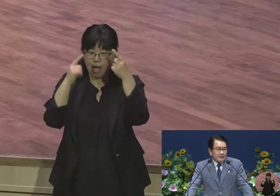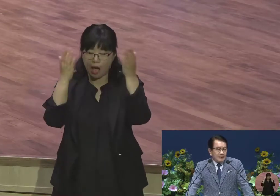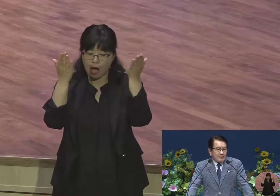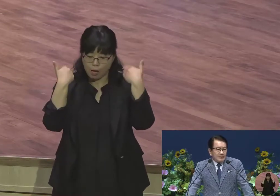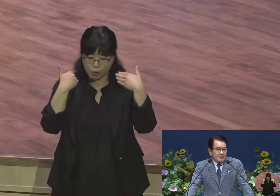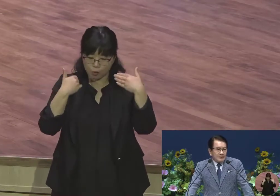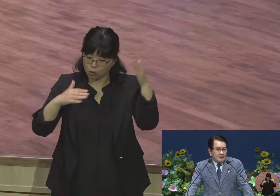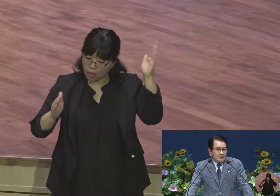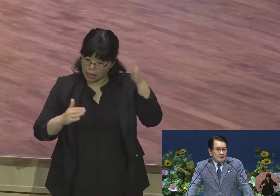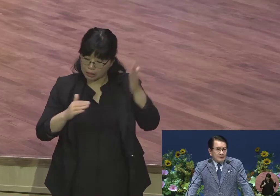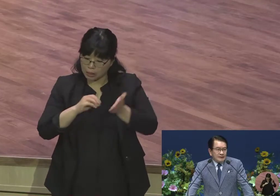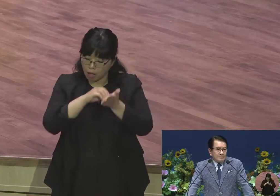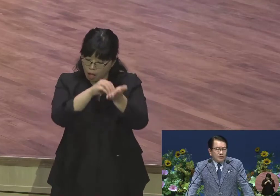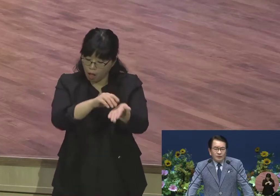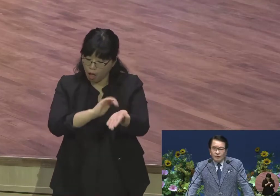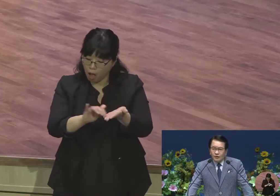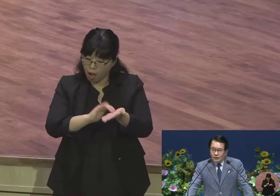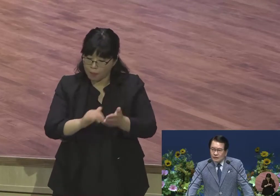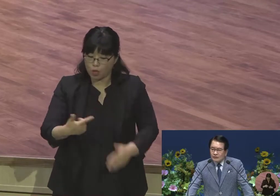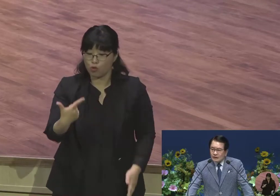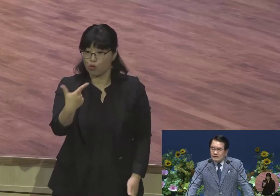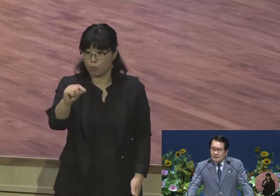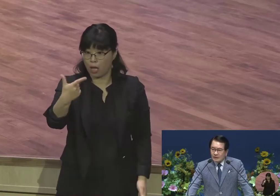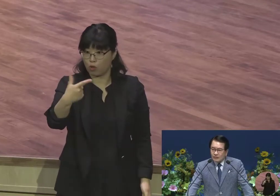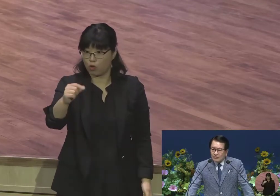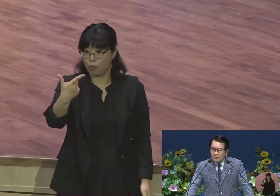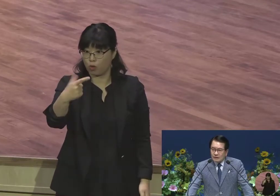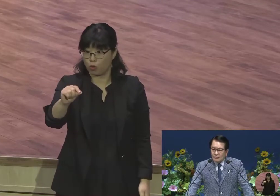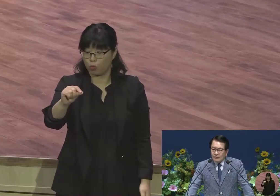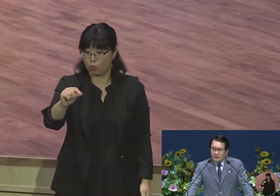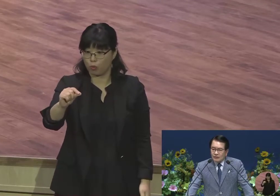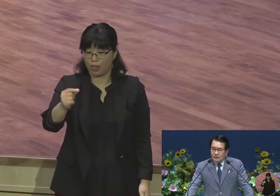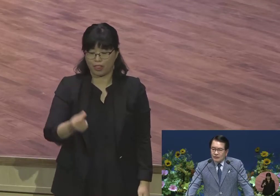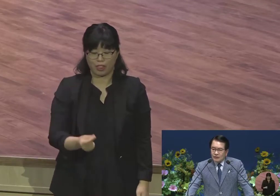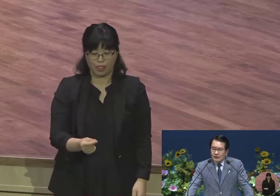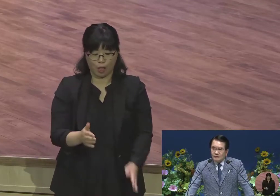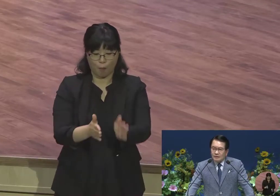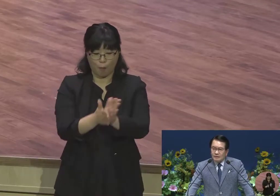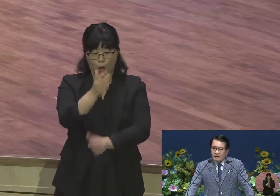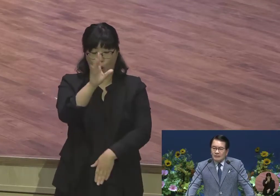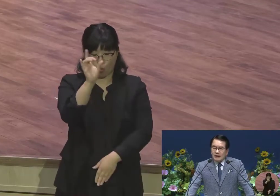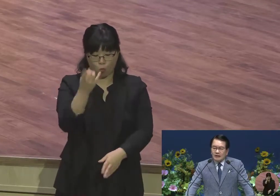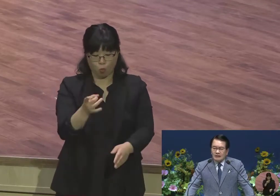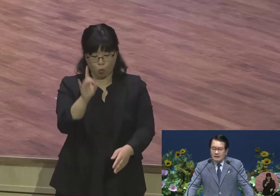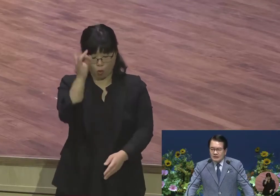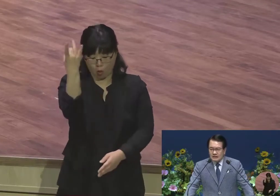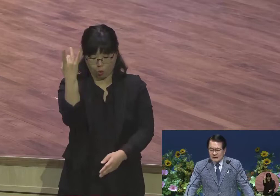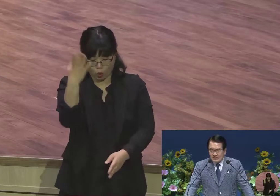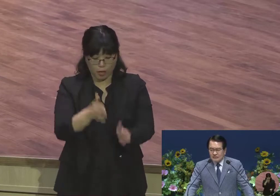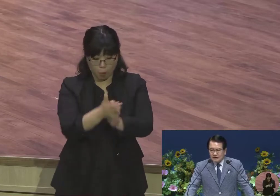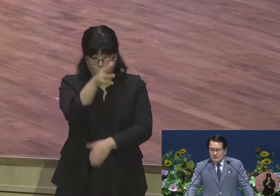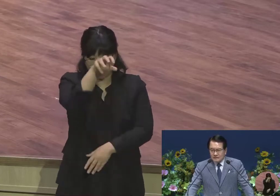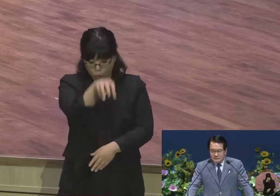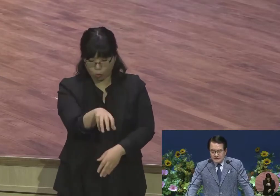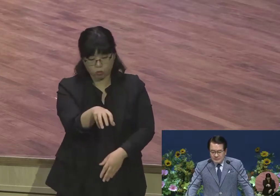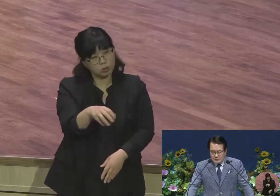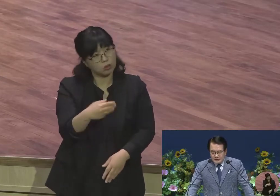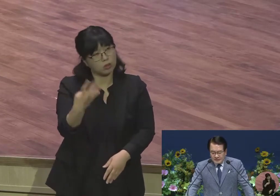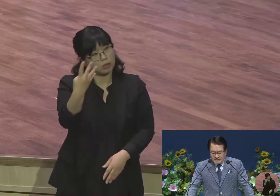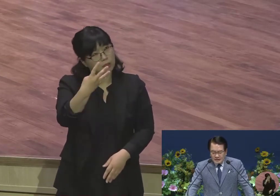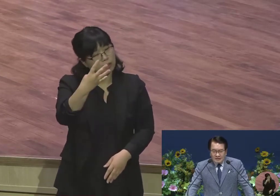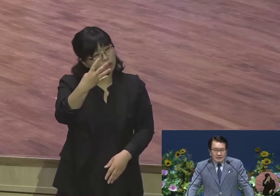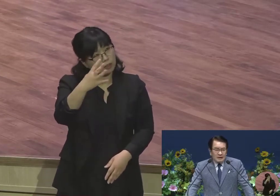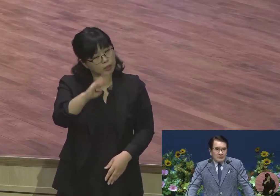본교는 4만 5천 명이 되었고요. 우리 랩런트들이 많이 거기 다니고 있어요.